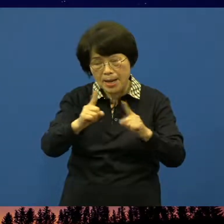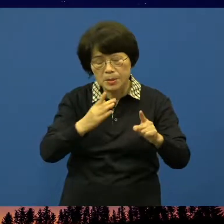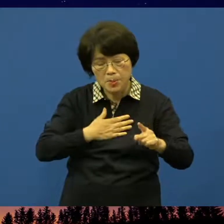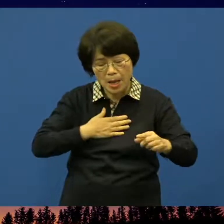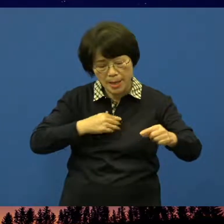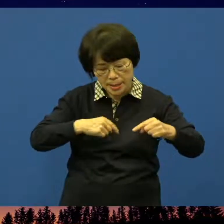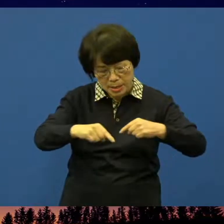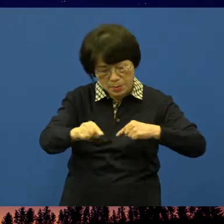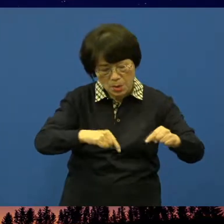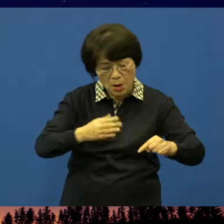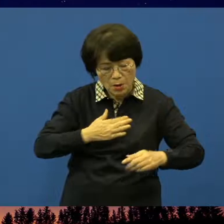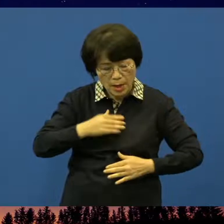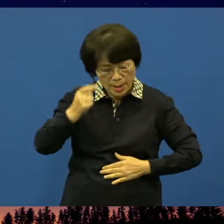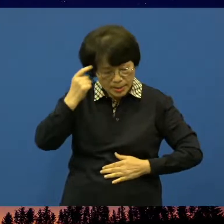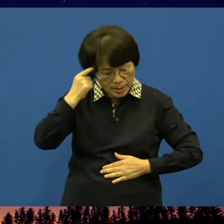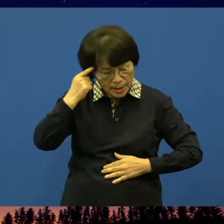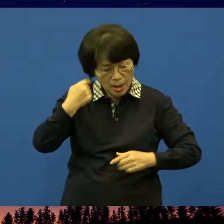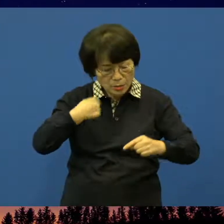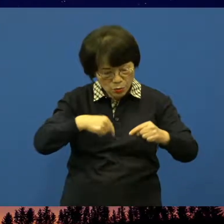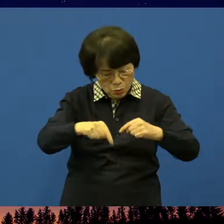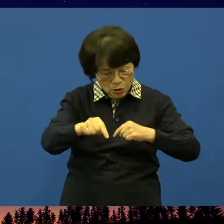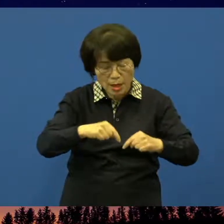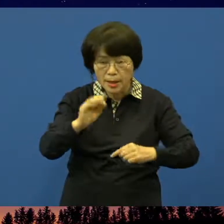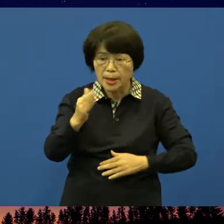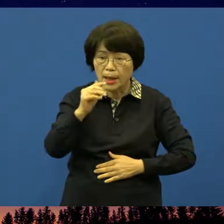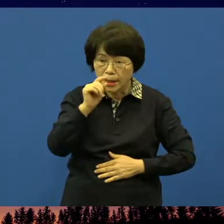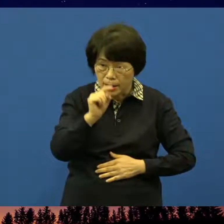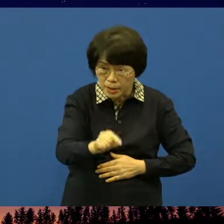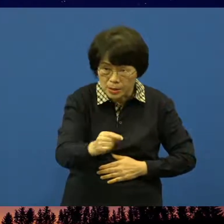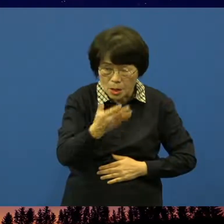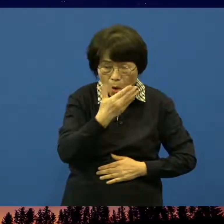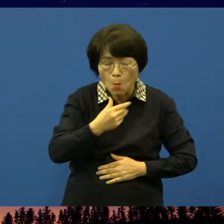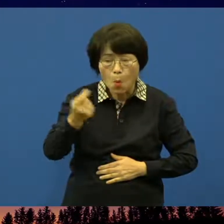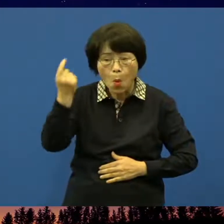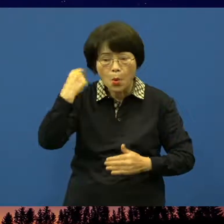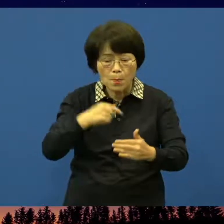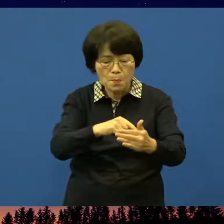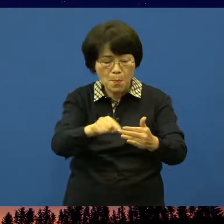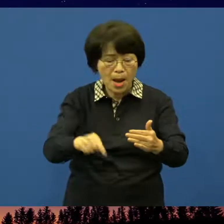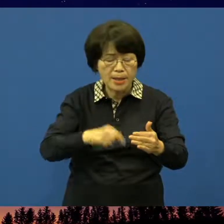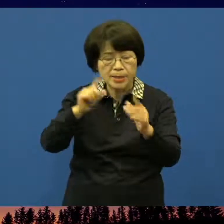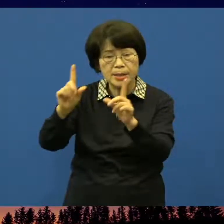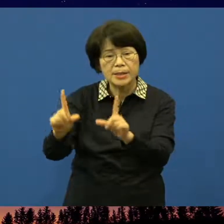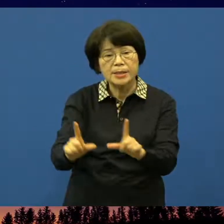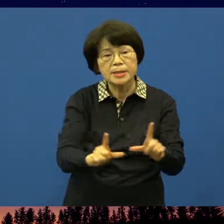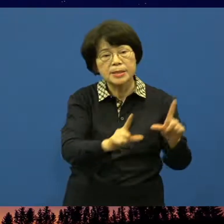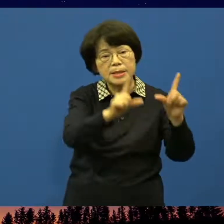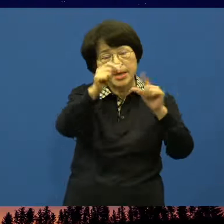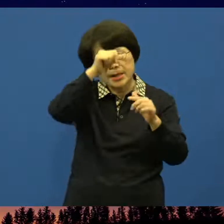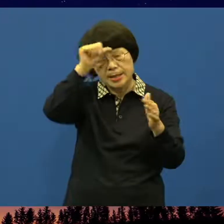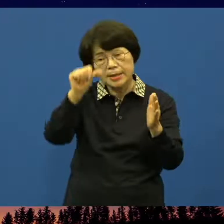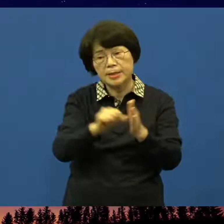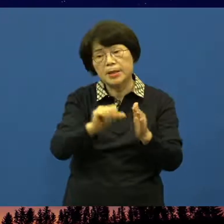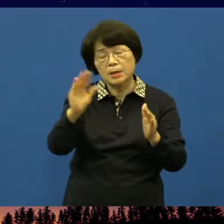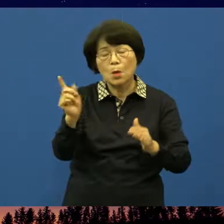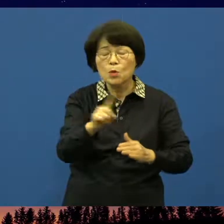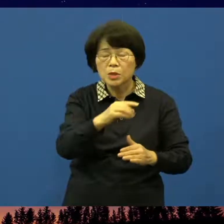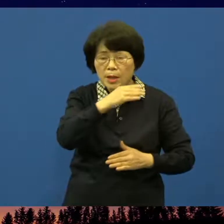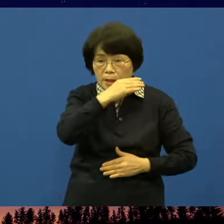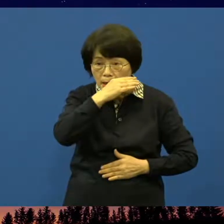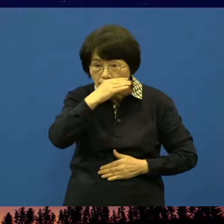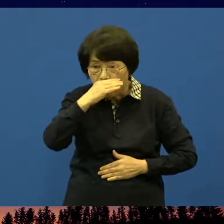내 생각을 주장하게 되는 것, 그것이 우리가 복음 안에서 살아가는 인생이다. 무엇이든지 경건하며